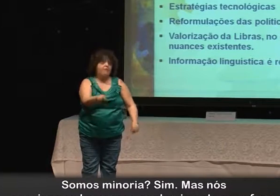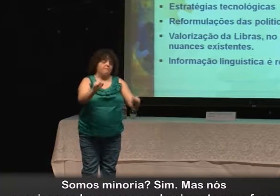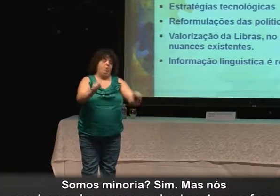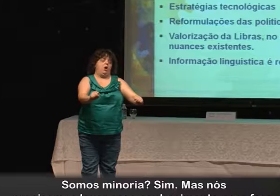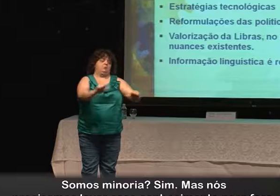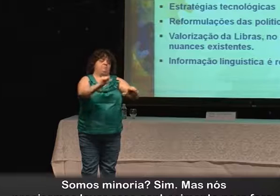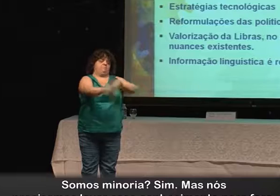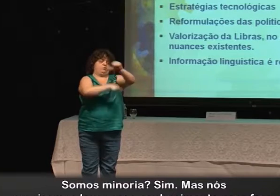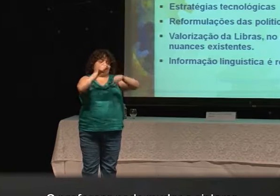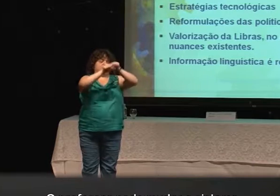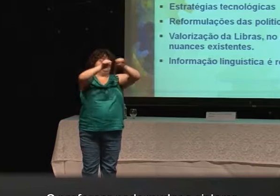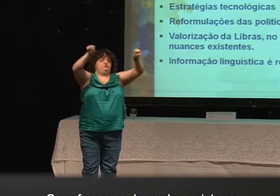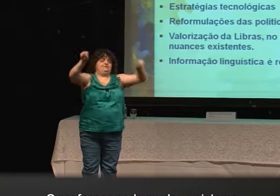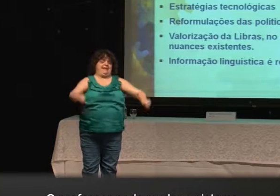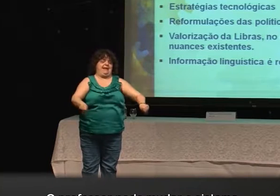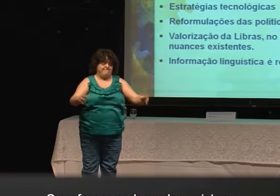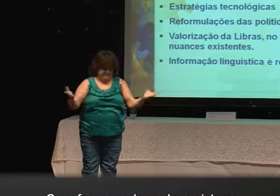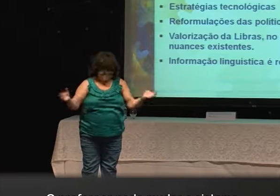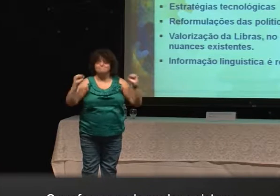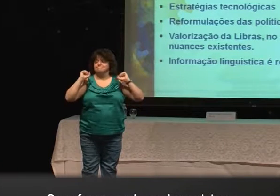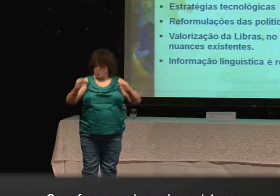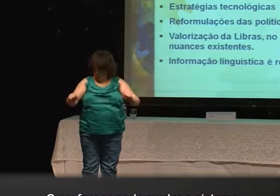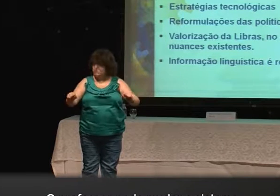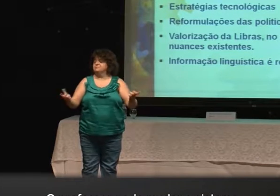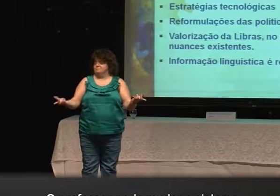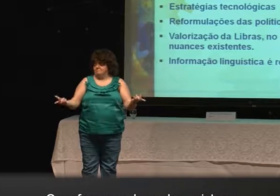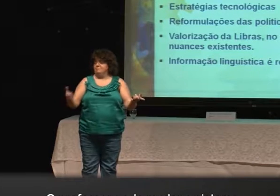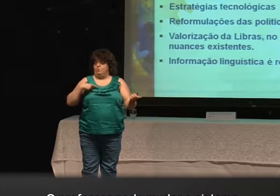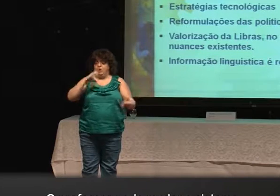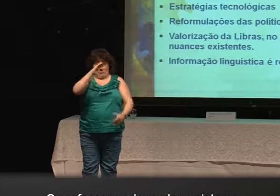para fora. O professor pode mudar o sistema.